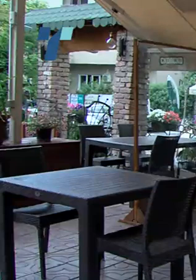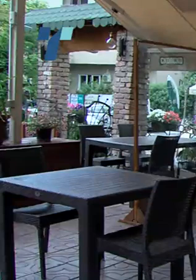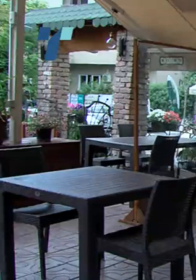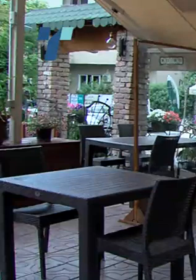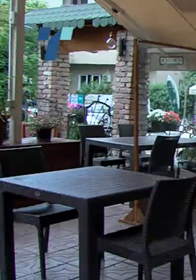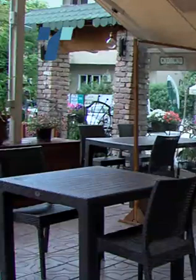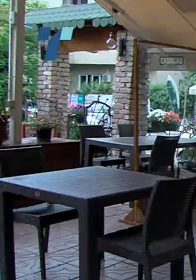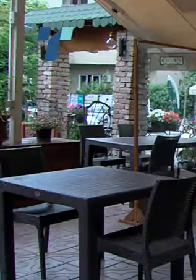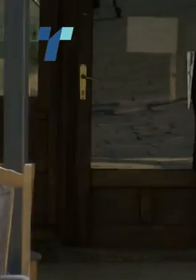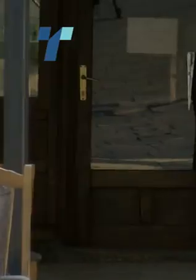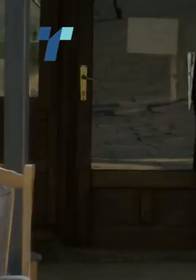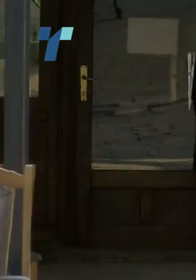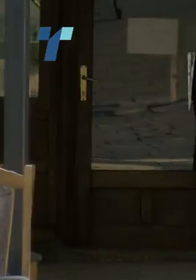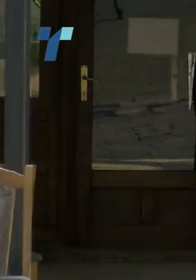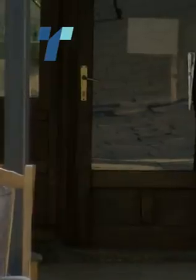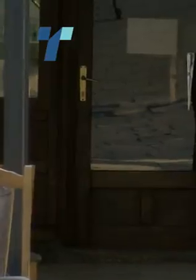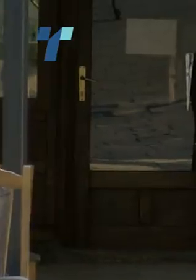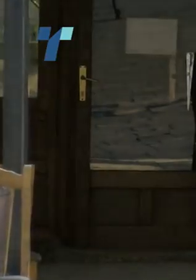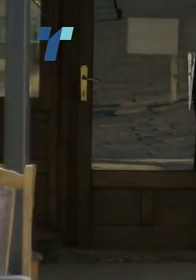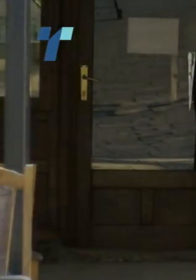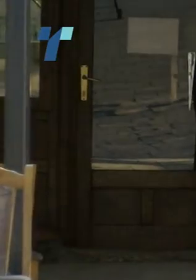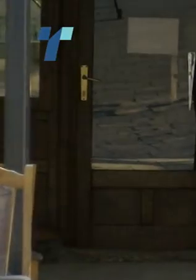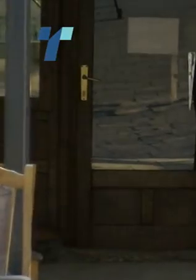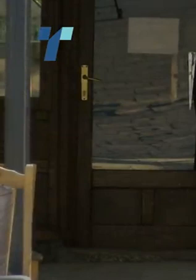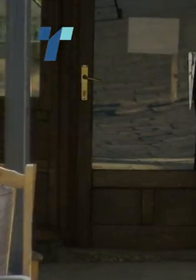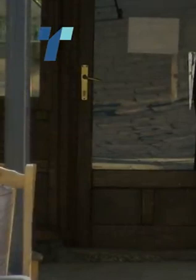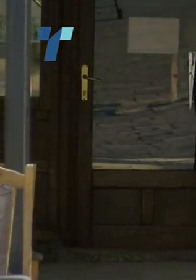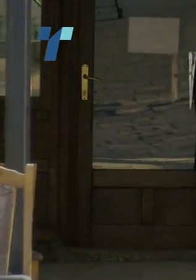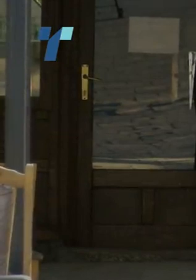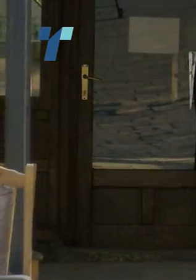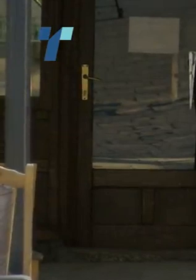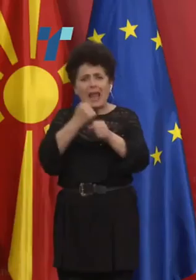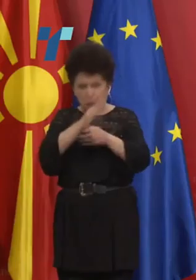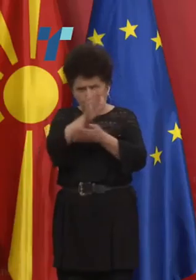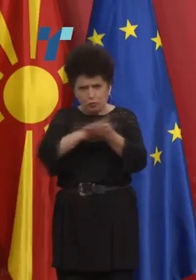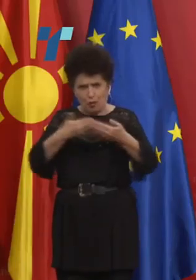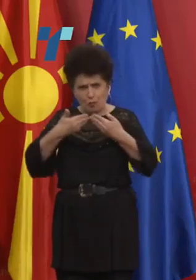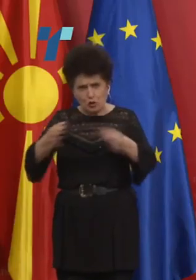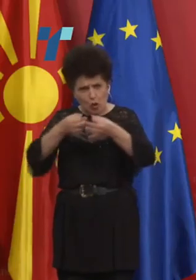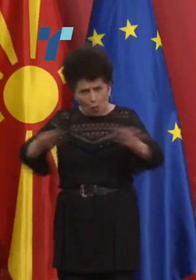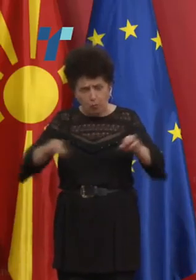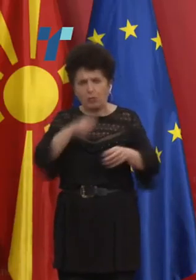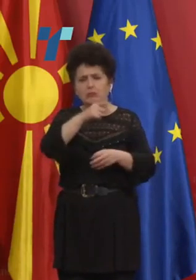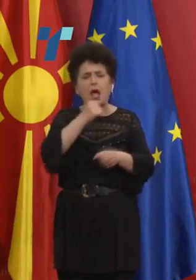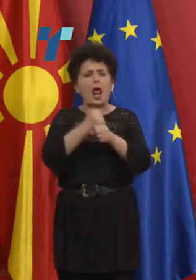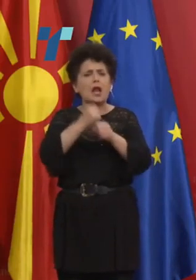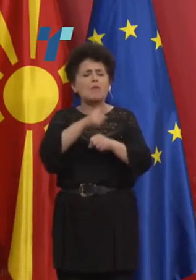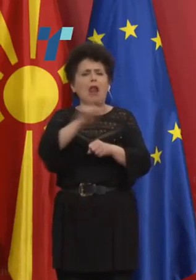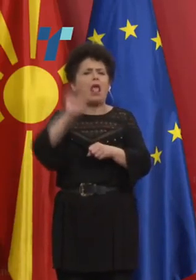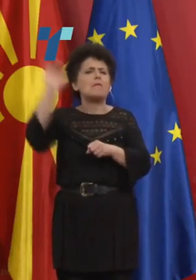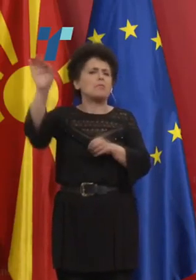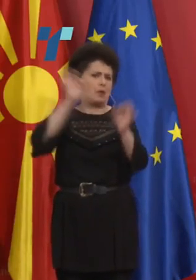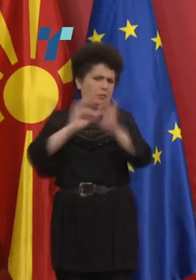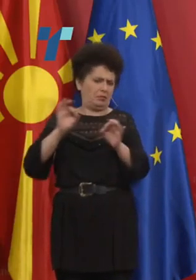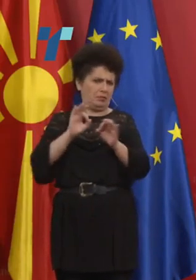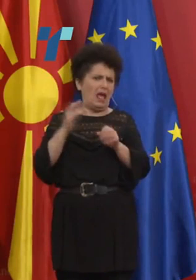открили дека многу објекти, иако работат како ресторани, кафеани или чајджилници, воопшто нема дозвола. Работеле како